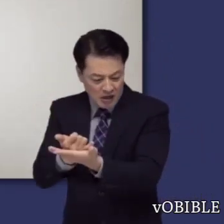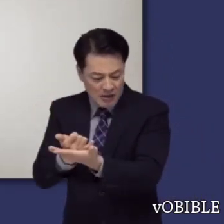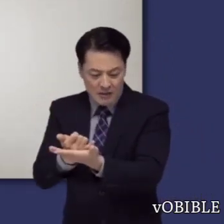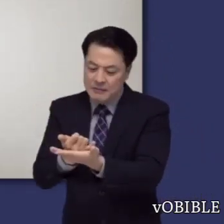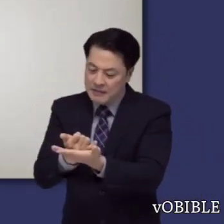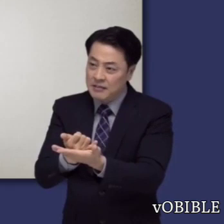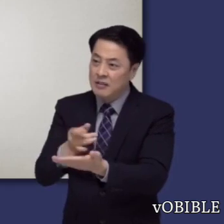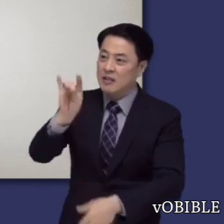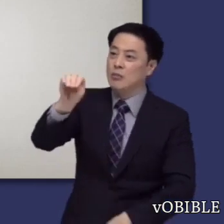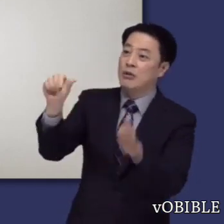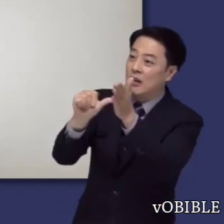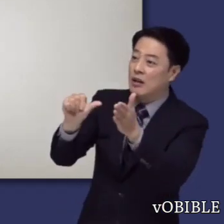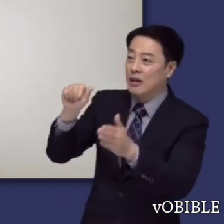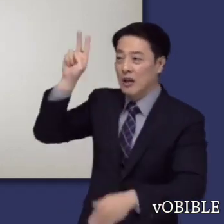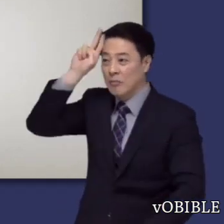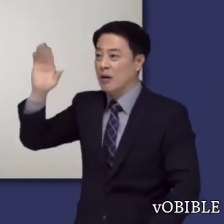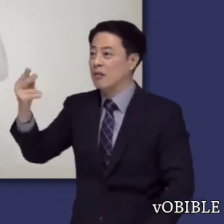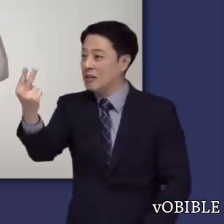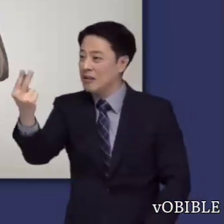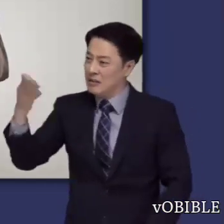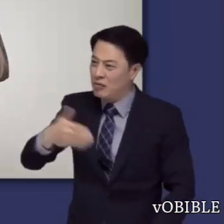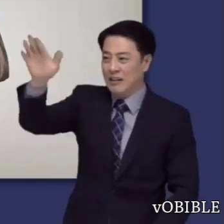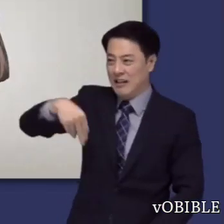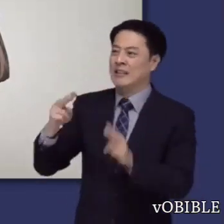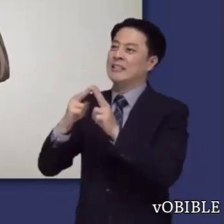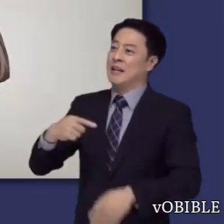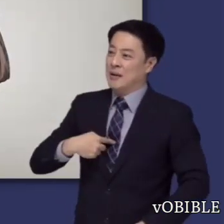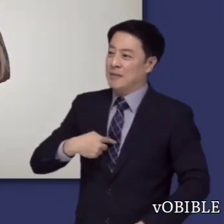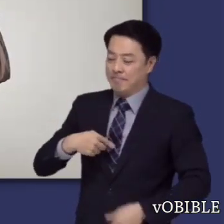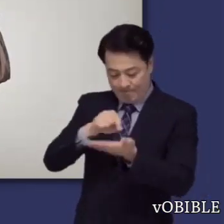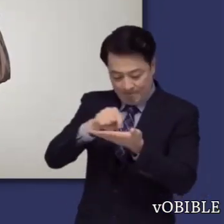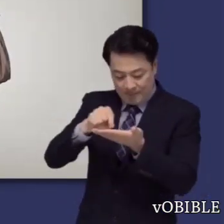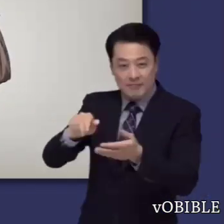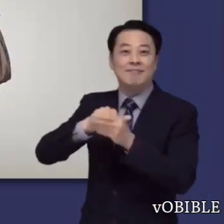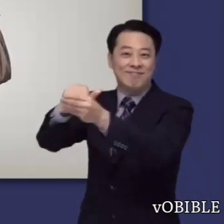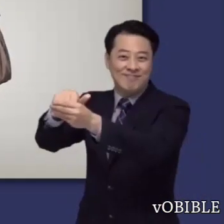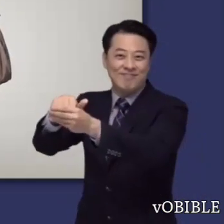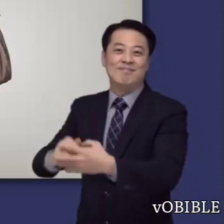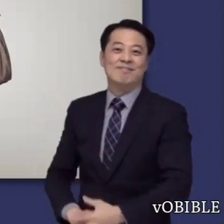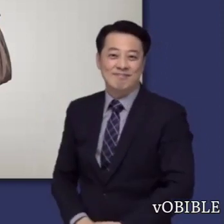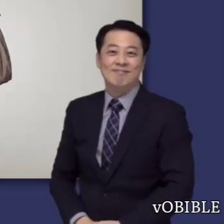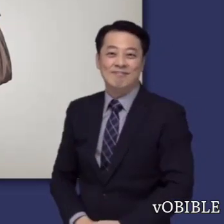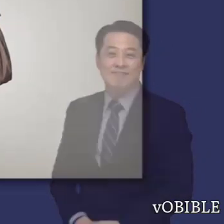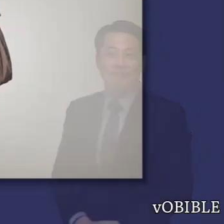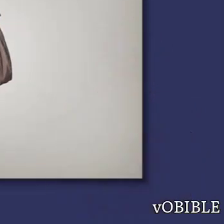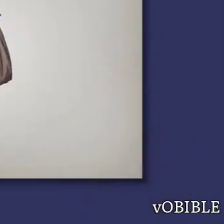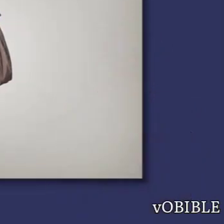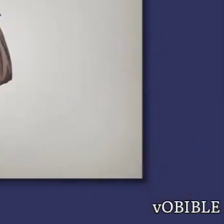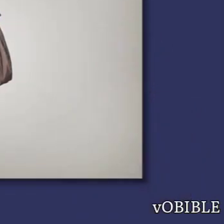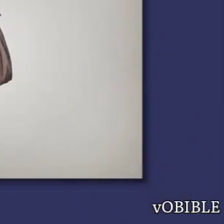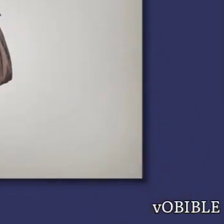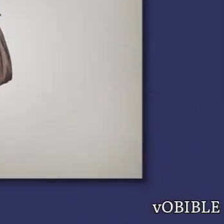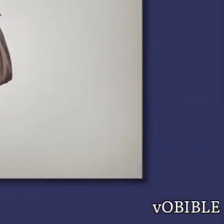保罗的话显示他知道自己将被处死，因此他促请提摩太和马可尽快来见自